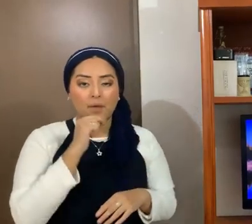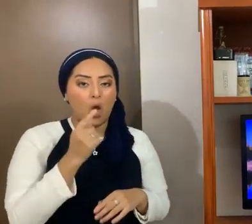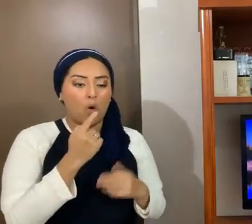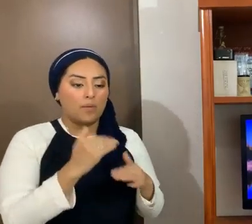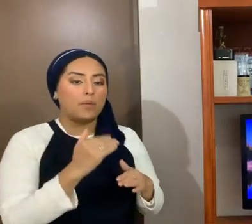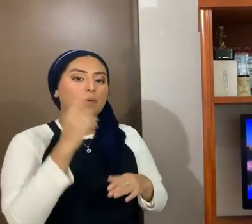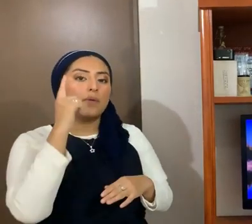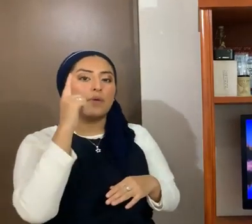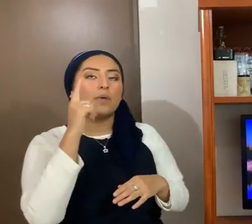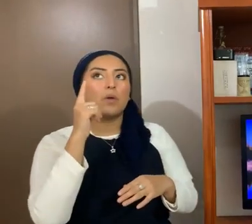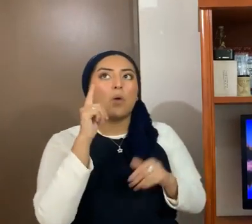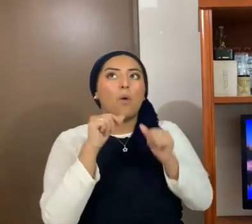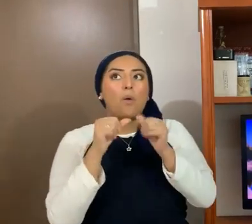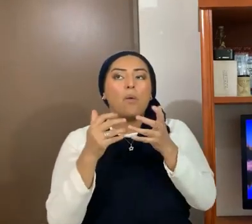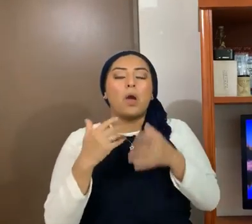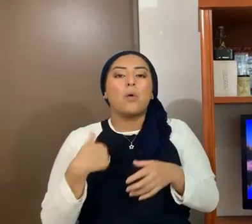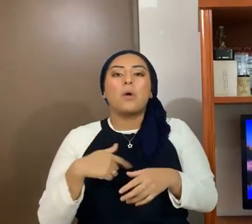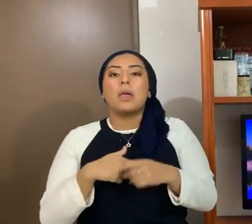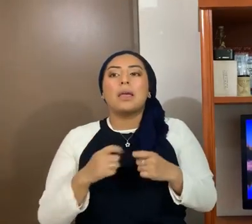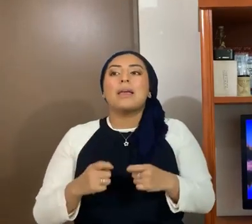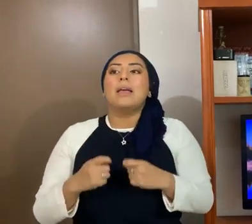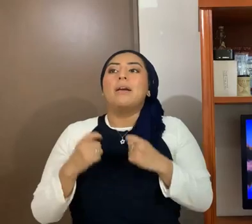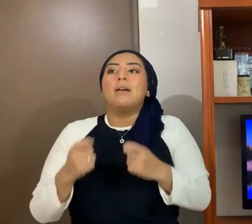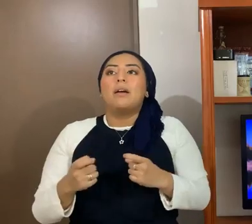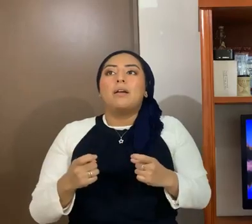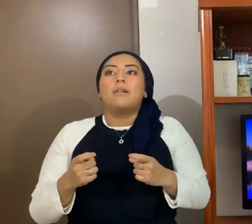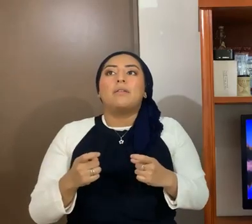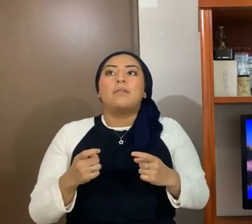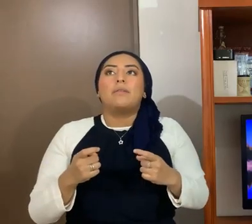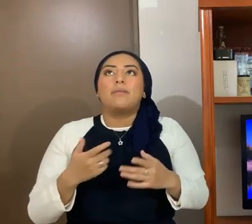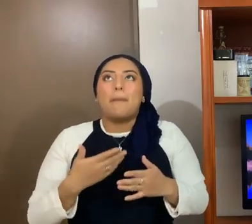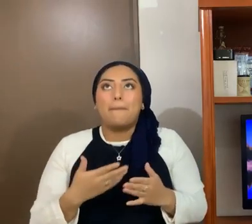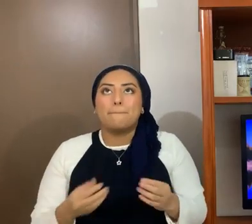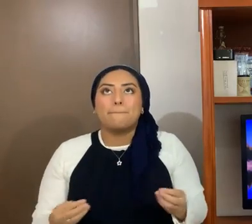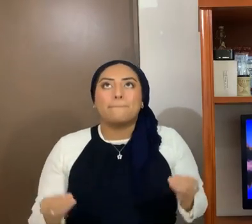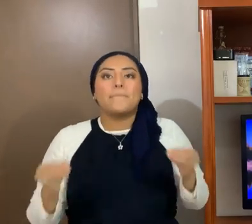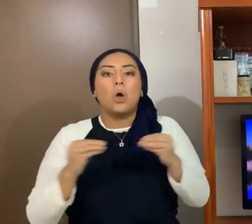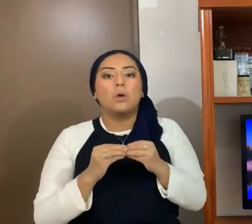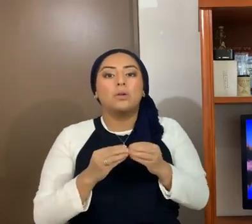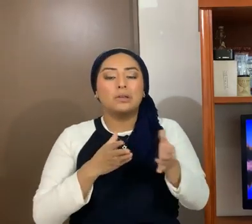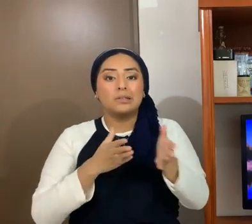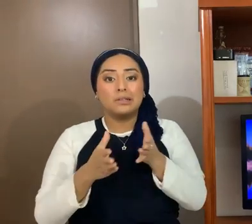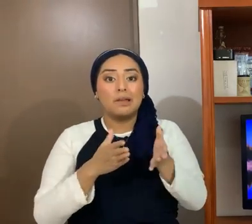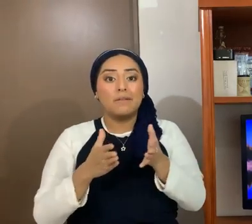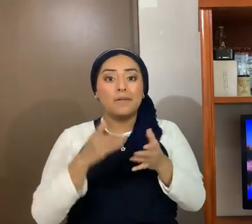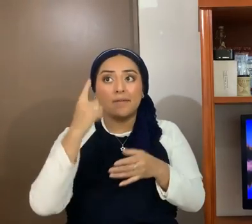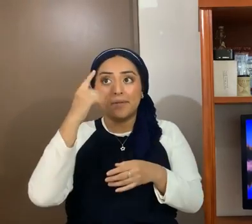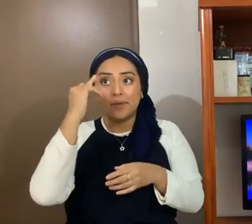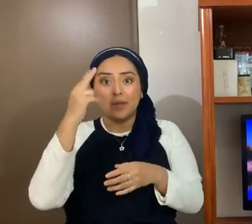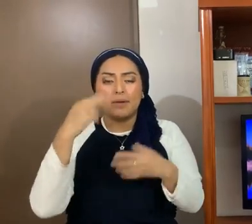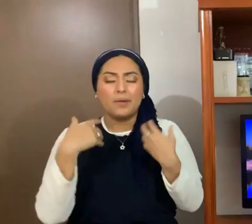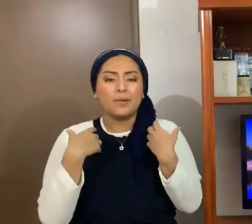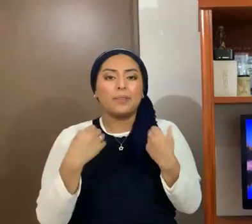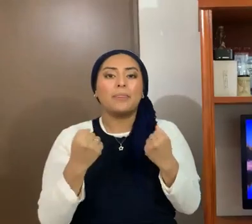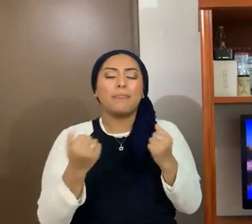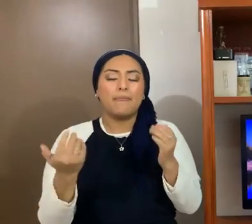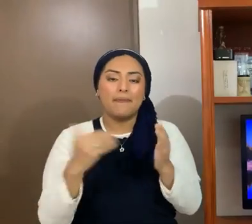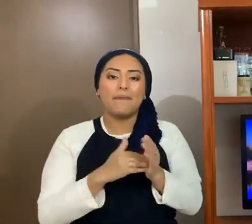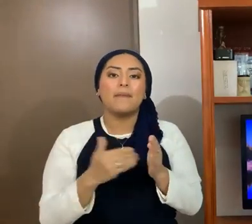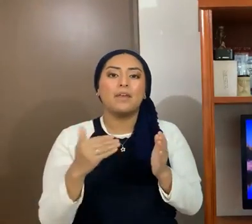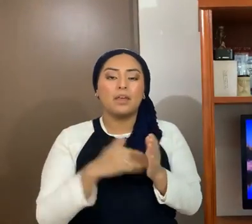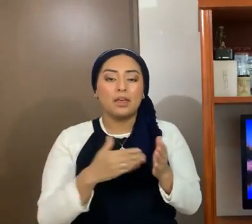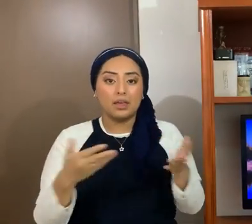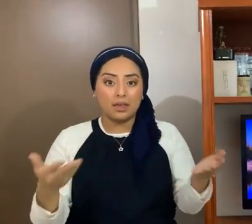con eso. Él siempre quiere que demos el extra. Los siervos del Eterno se esfuerzan